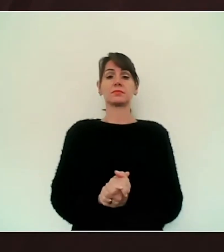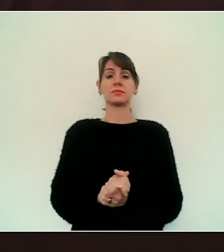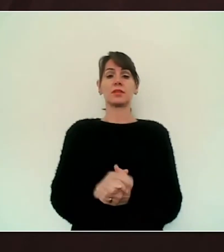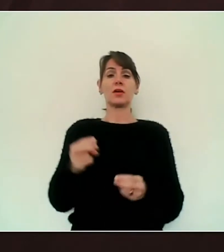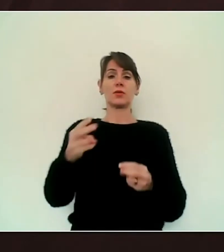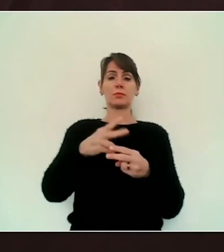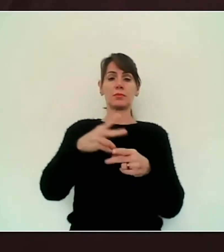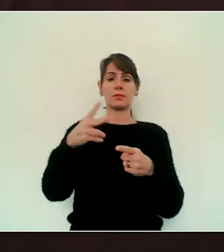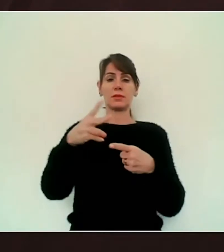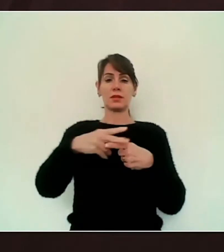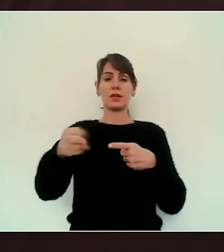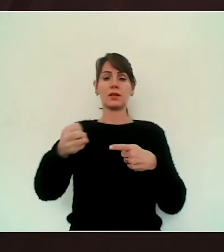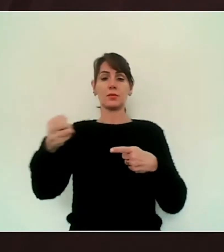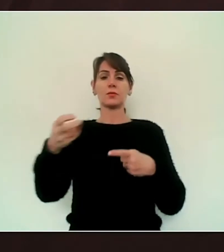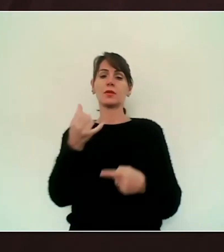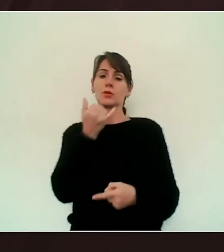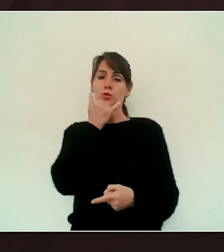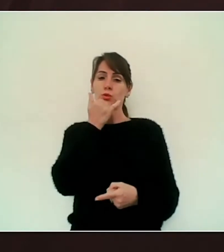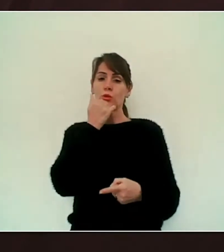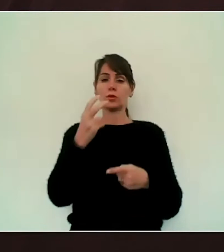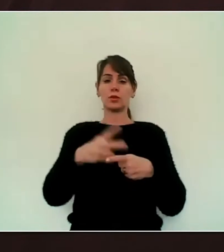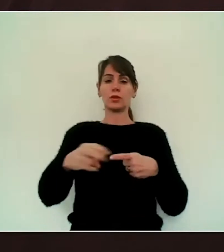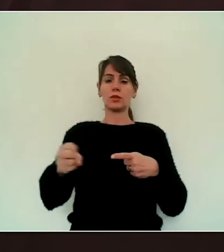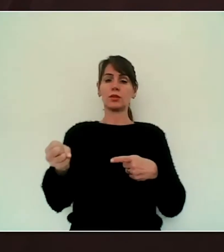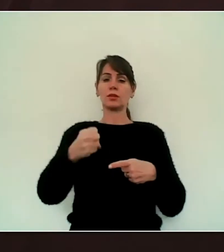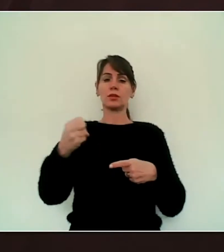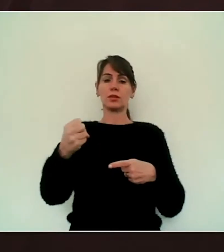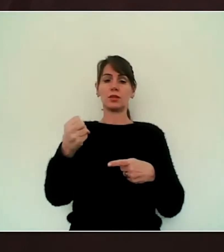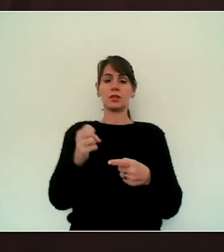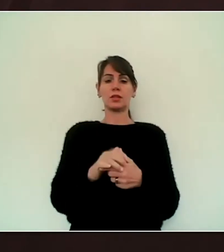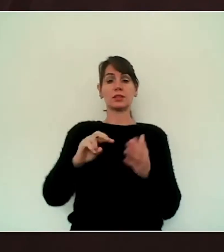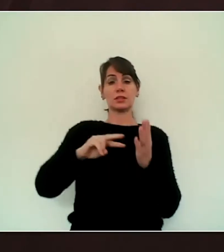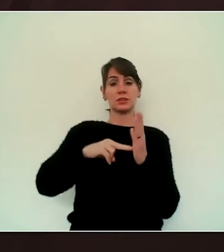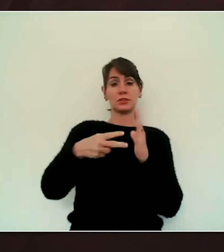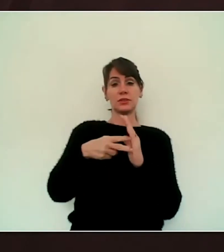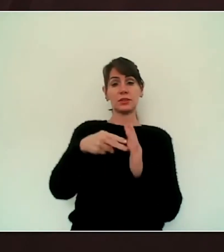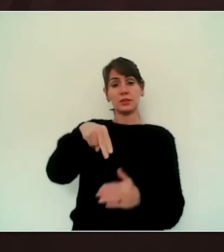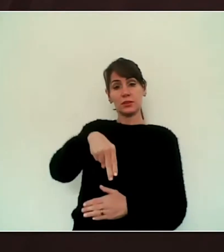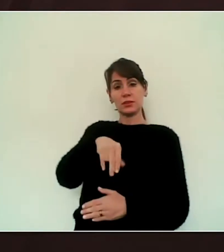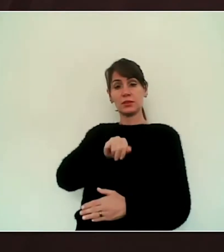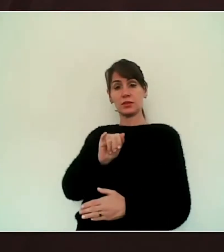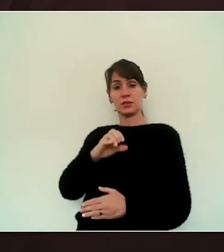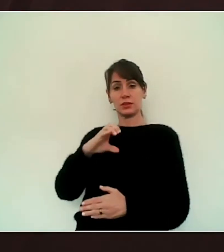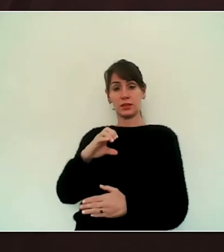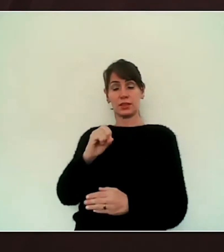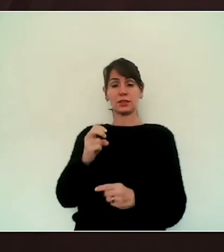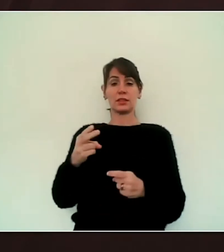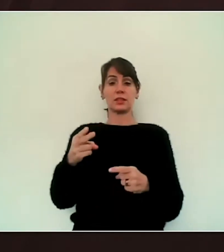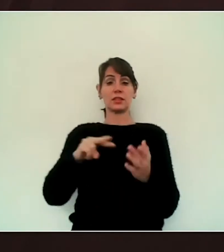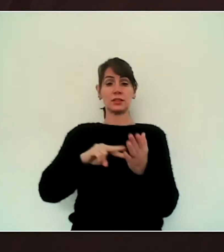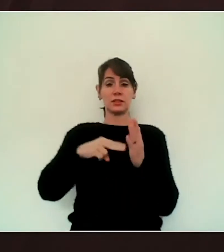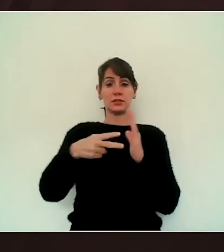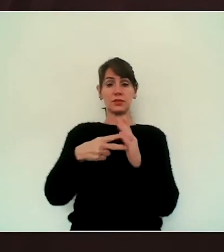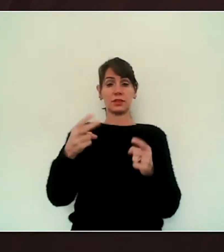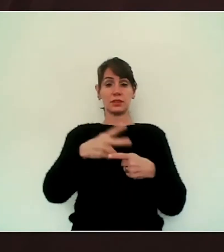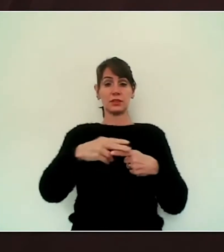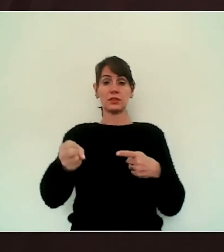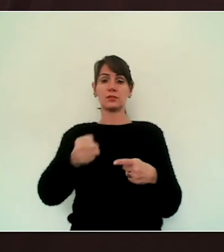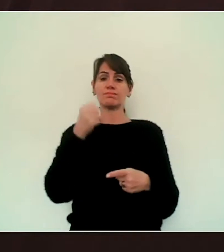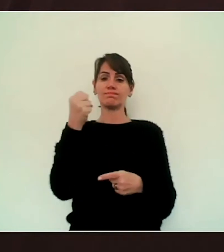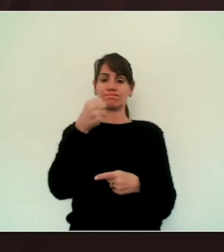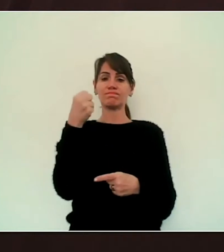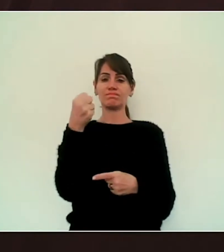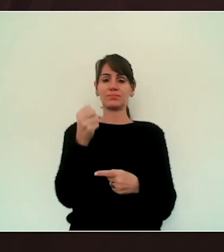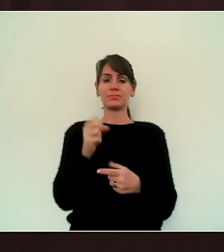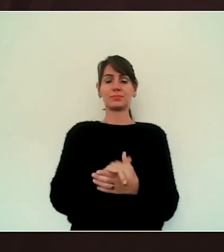os nicolaítas, a primeira parte é a vitória, é conquista, é vencer. E a segunda parte